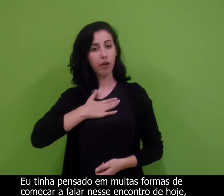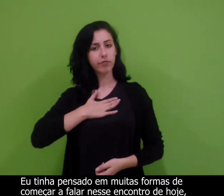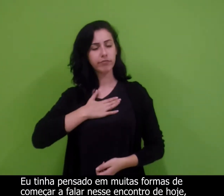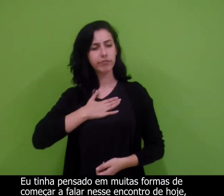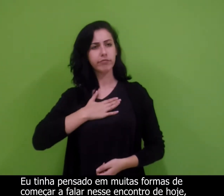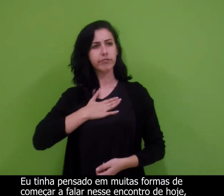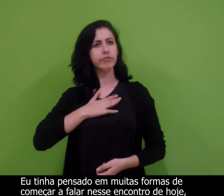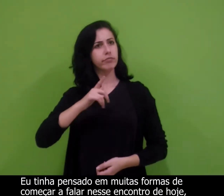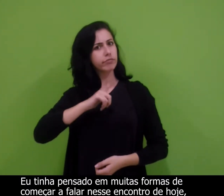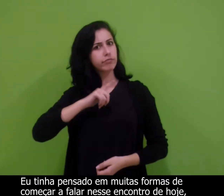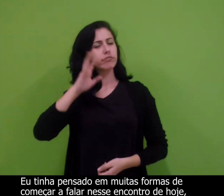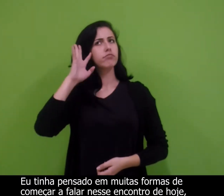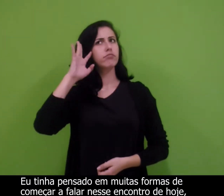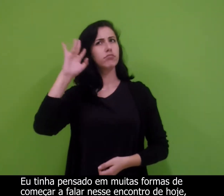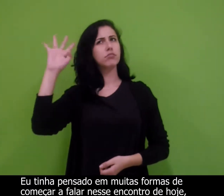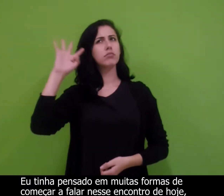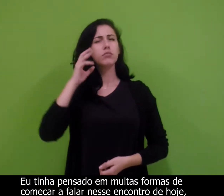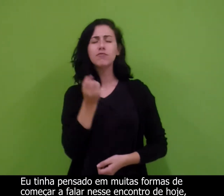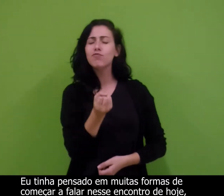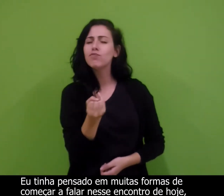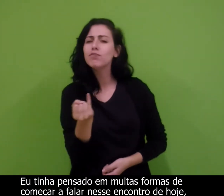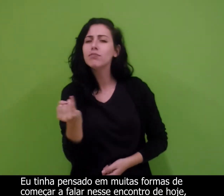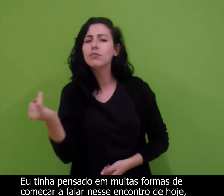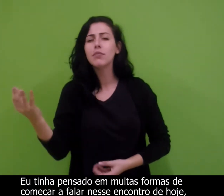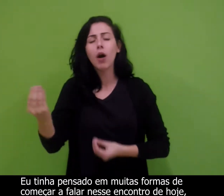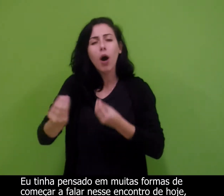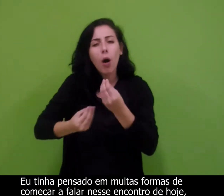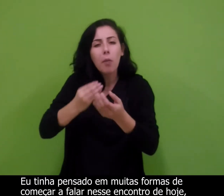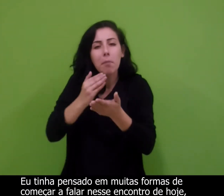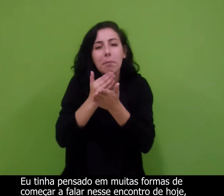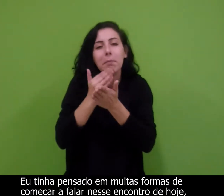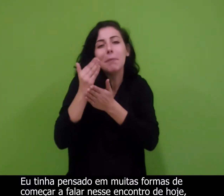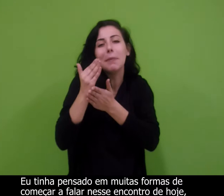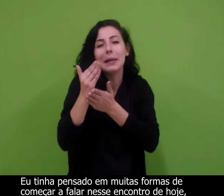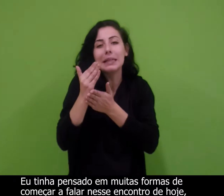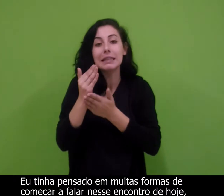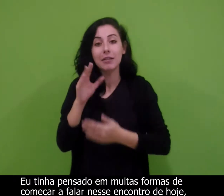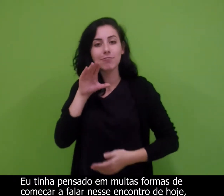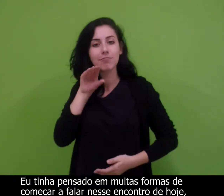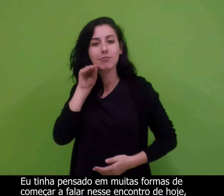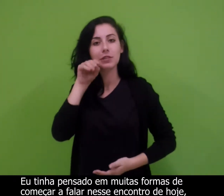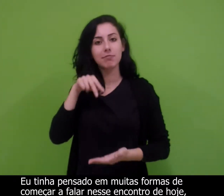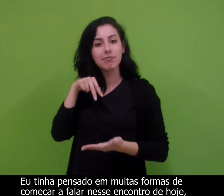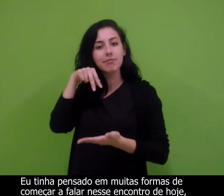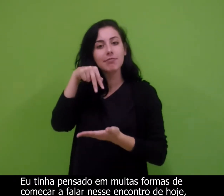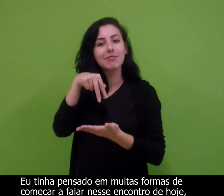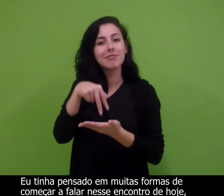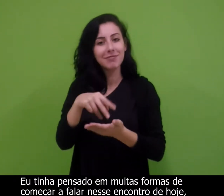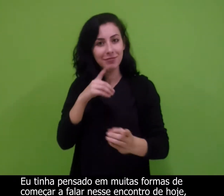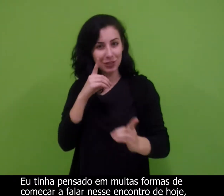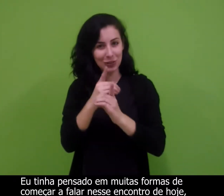Eu, eu tinha pensado em muitas formas de começar a falar nesse encontro